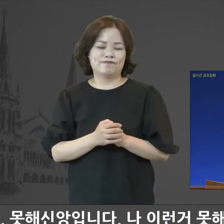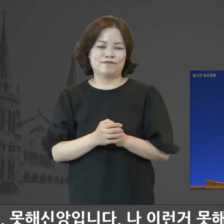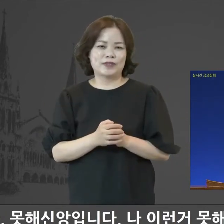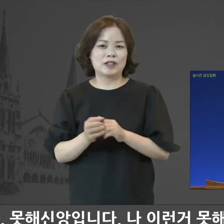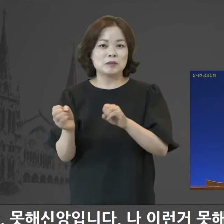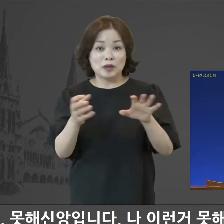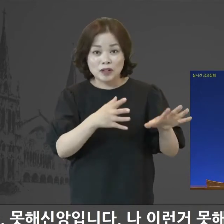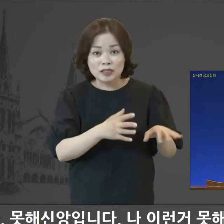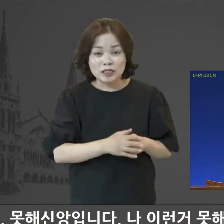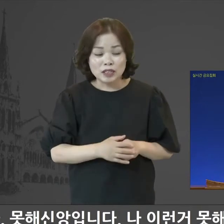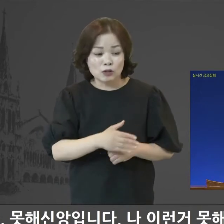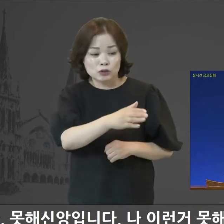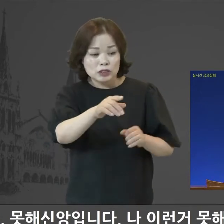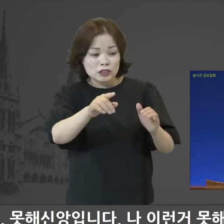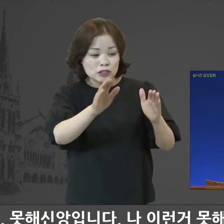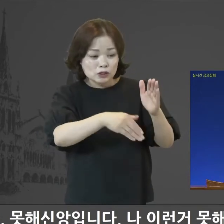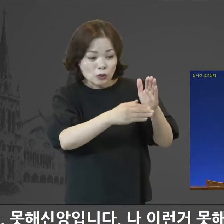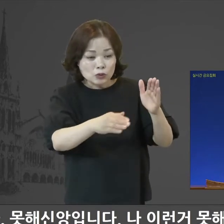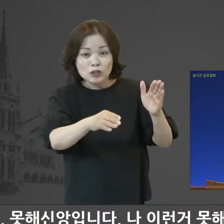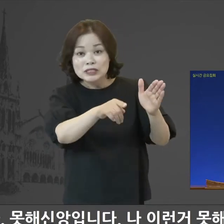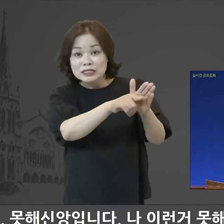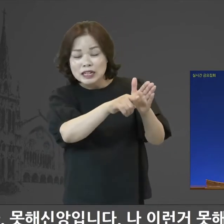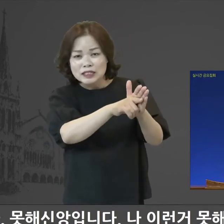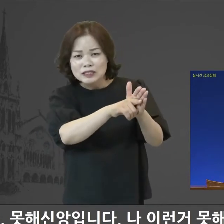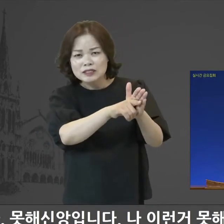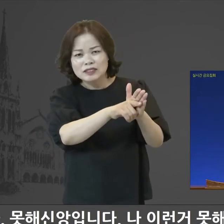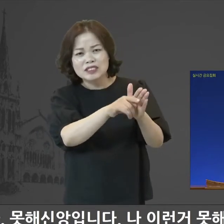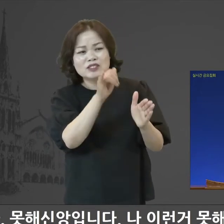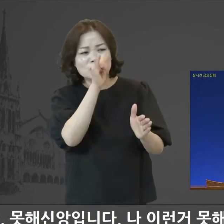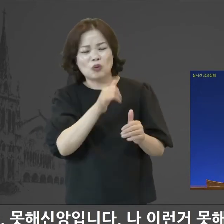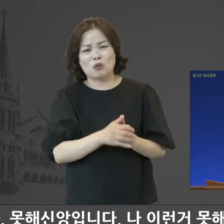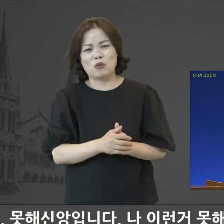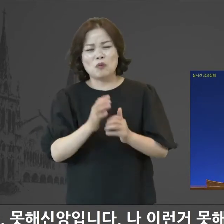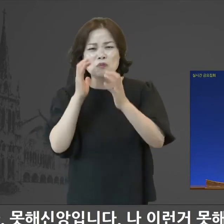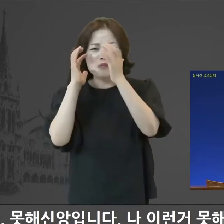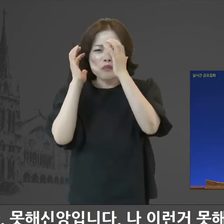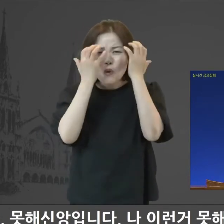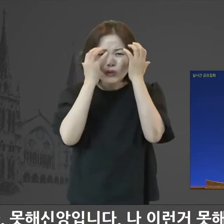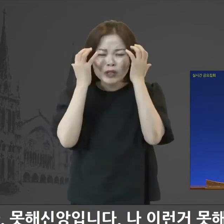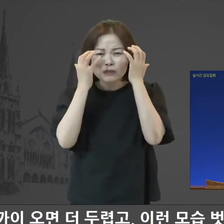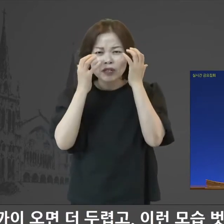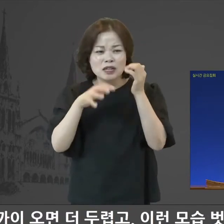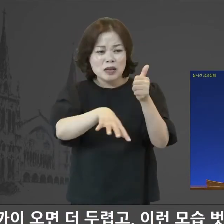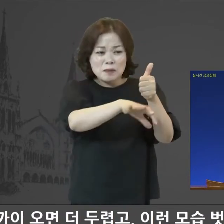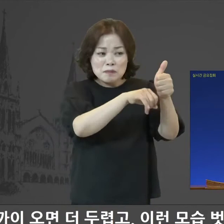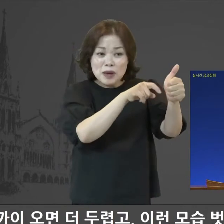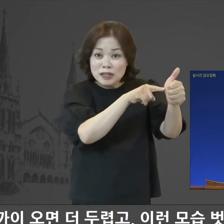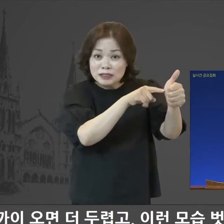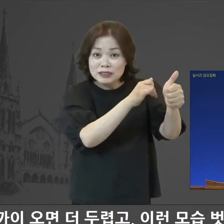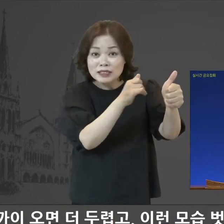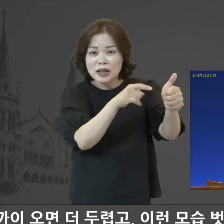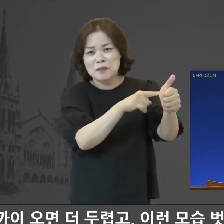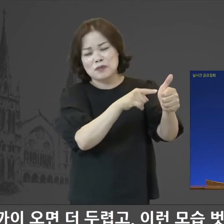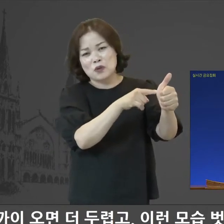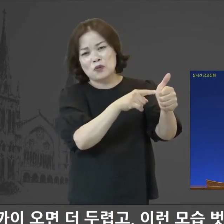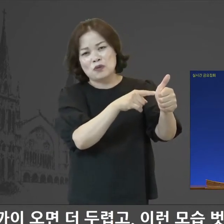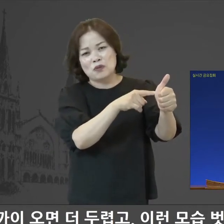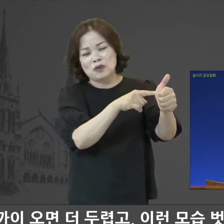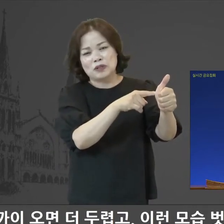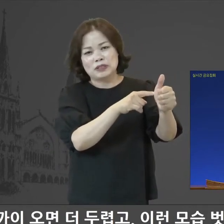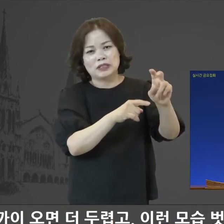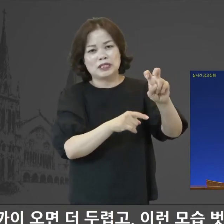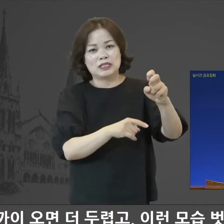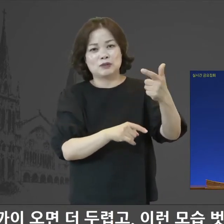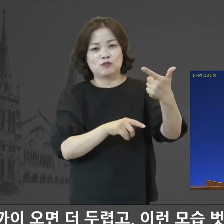이 시대에 우리 성도들 중에 이런 분들이 적지 않게 있어요. 근데 이게 되게 복잡해요. 이 벨릭스라는 사람이 26절 같이